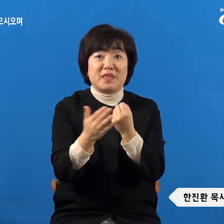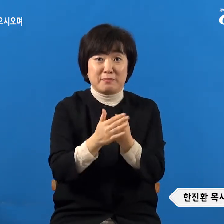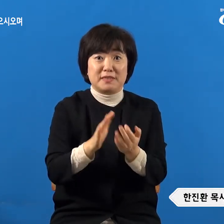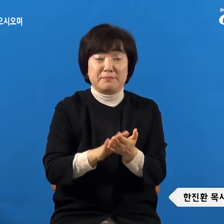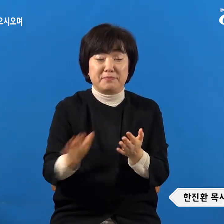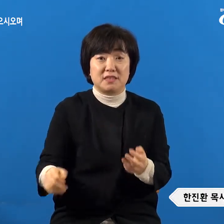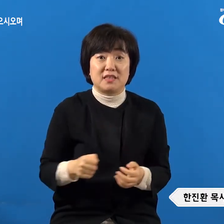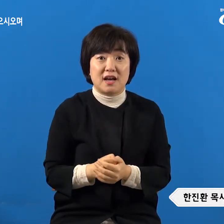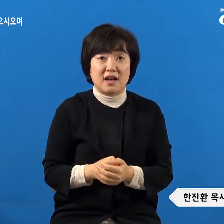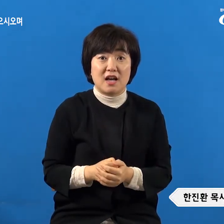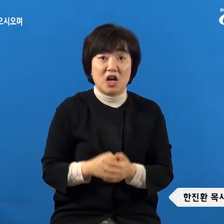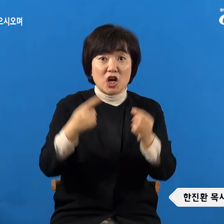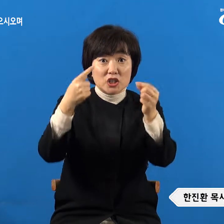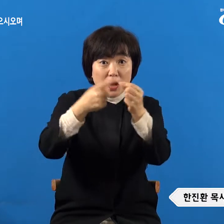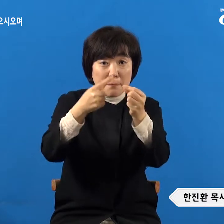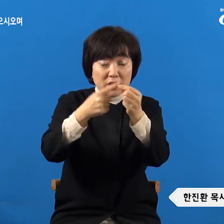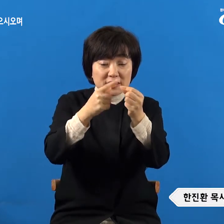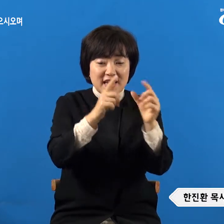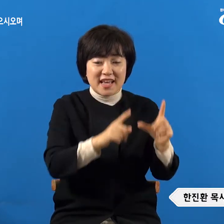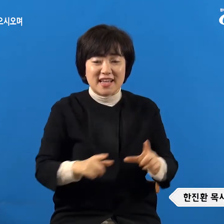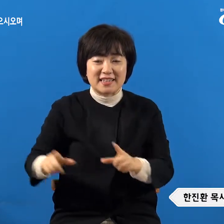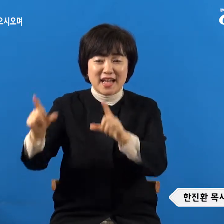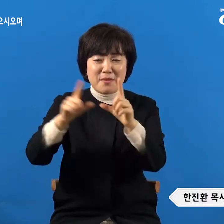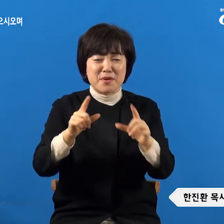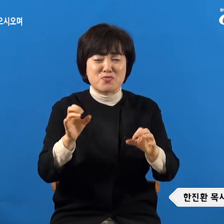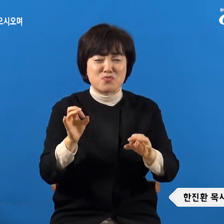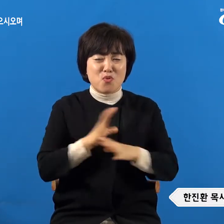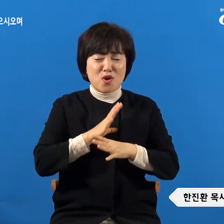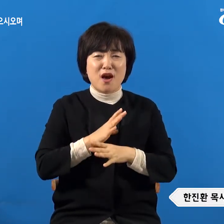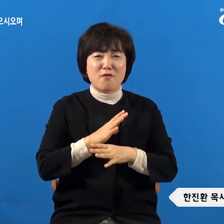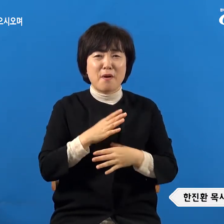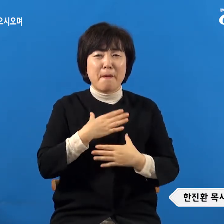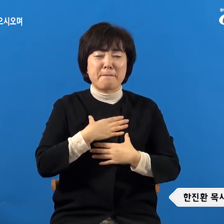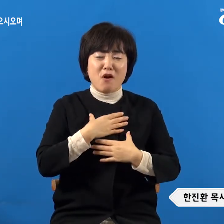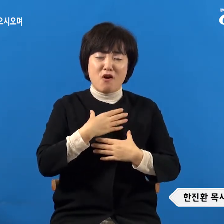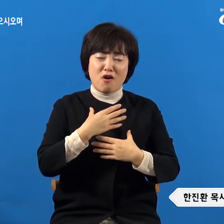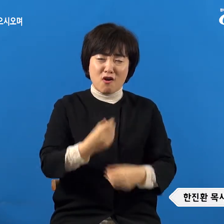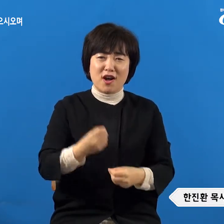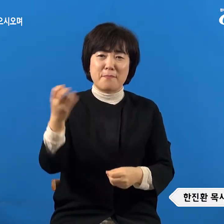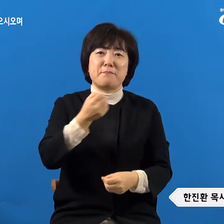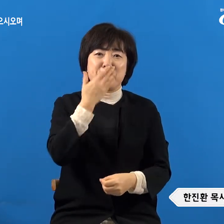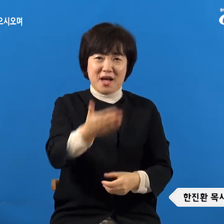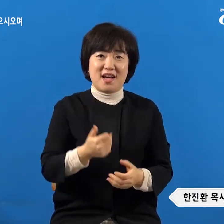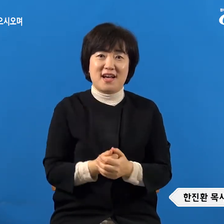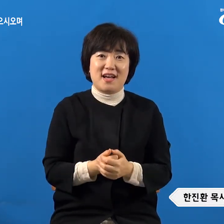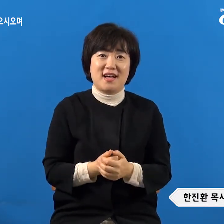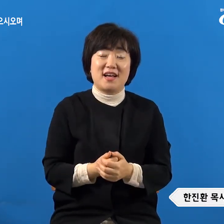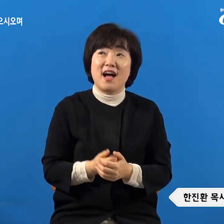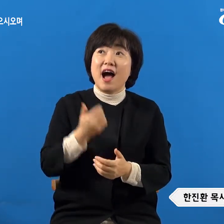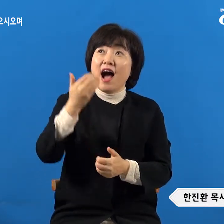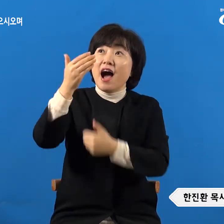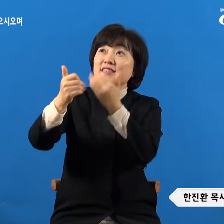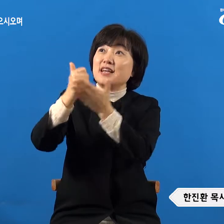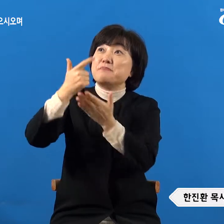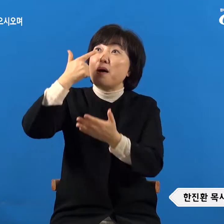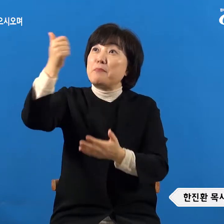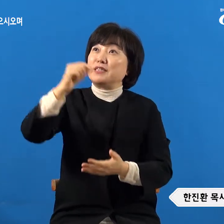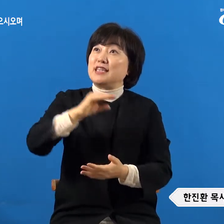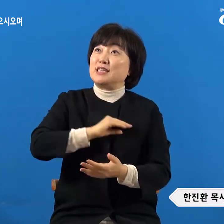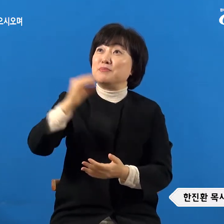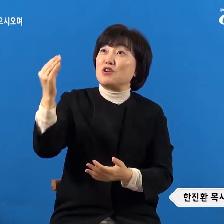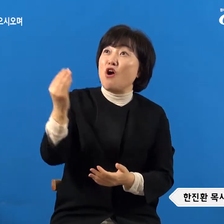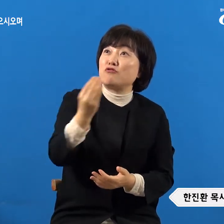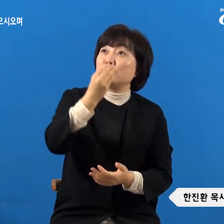첫째는 삶의 놀라운 평안을 얻을 수 있습니다. 아버지의 이름만을 거룩하게 여기며 사는